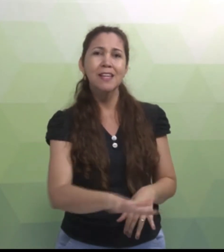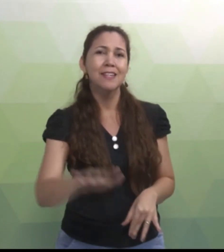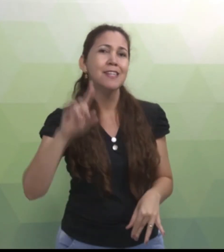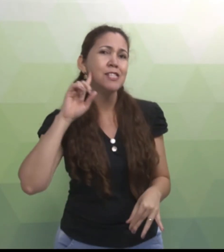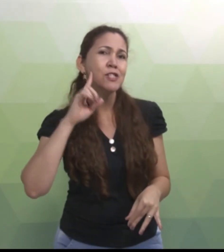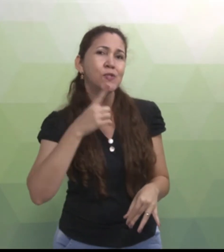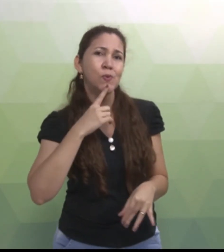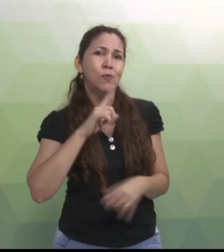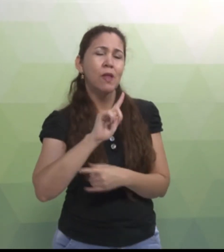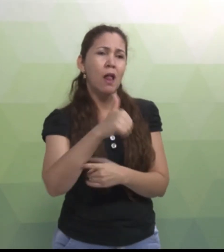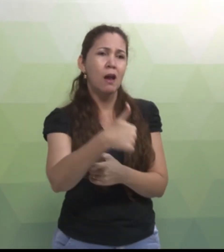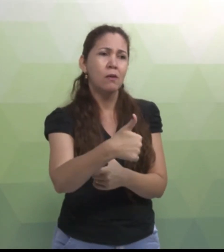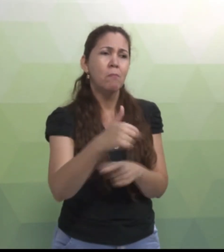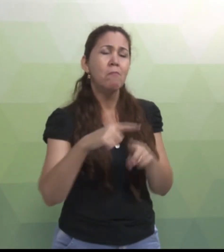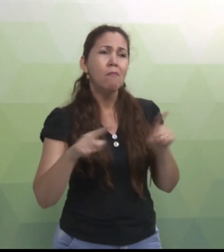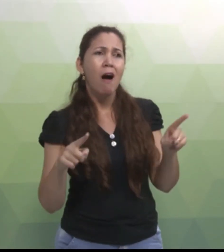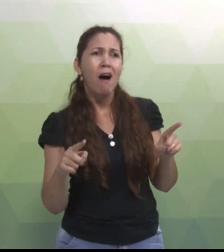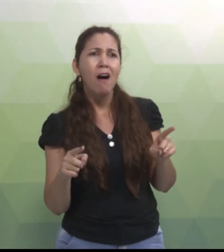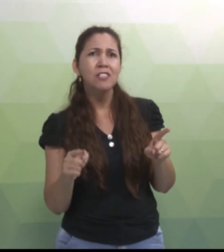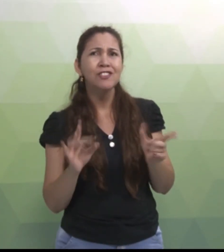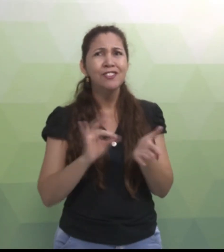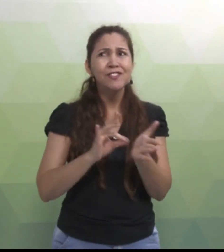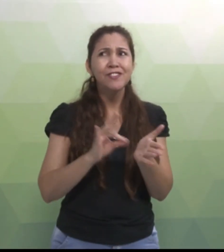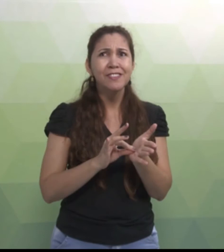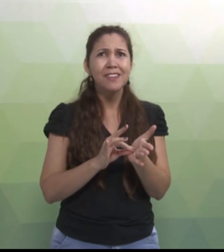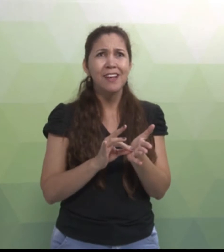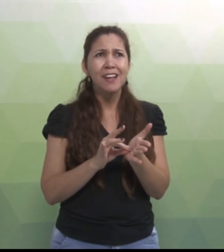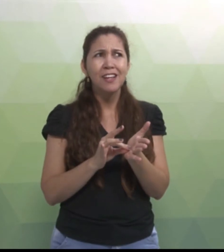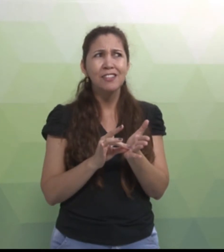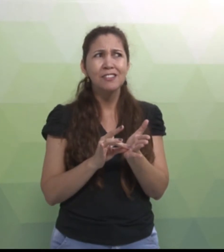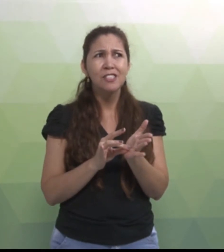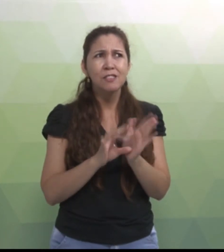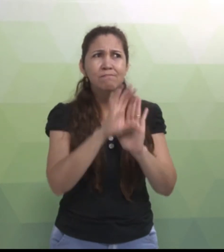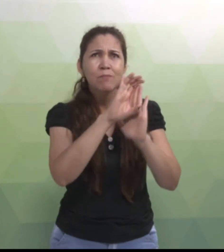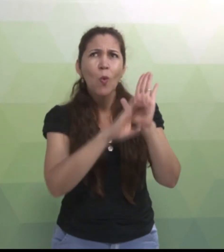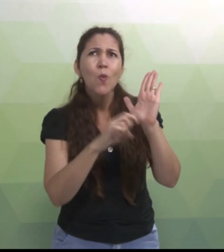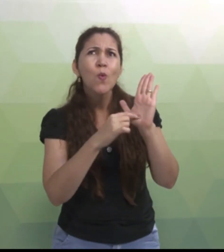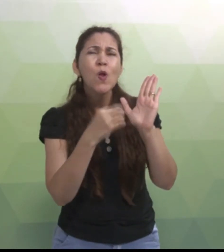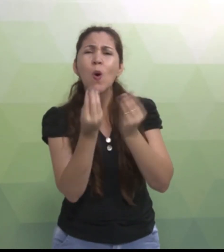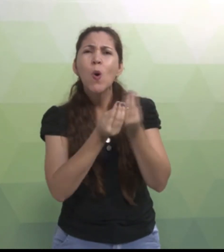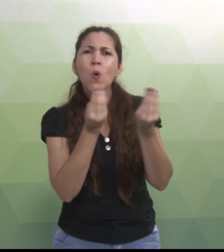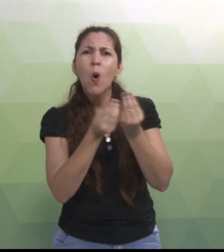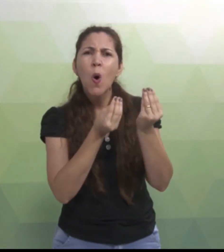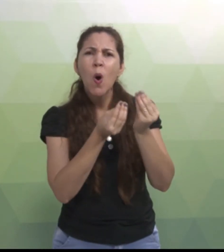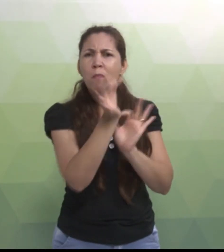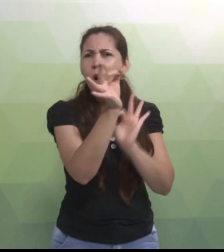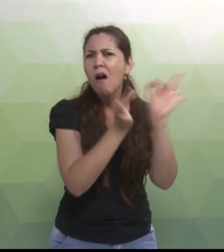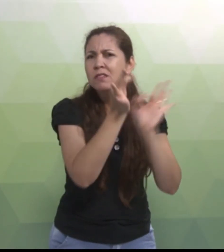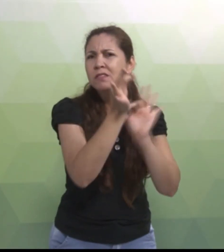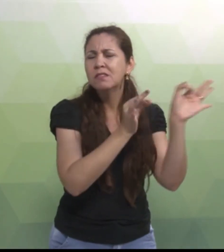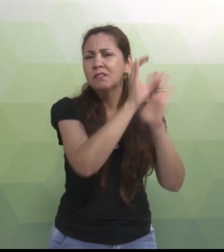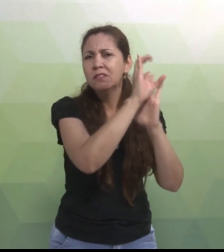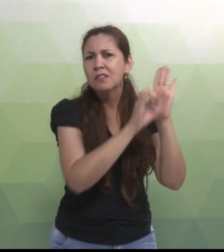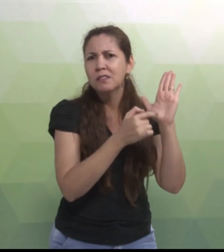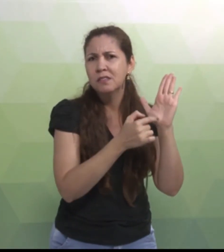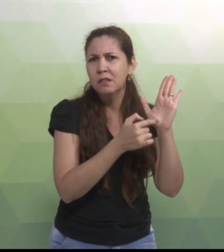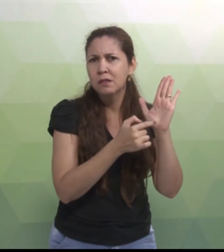surdas. Então, na verdade, esse currículo, a organização desse currículo, ele deve